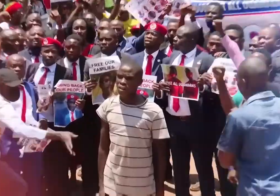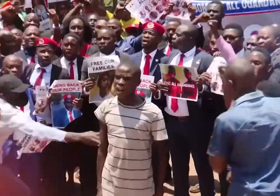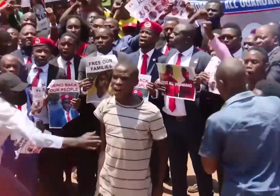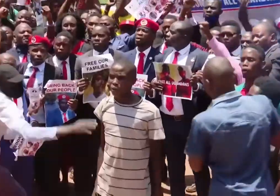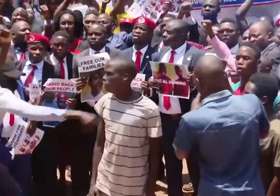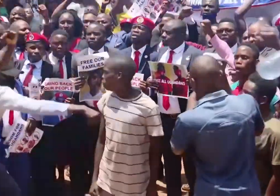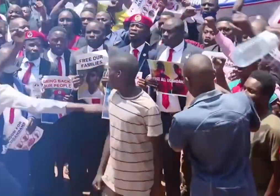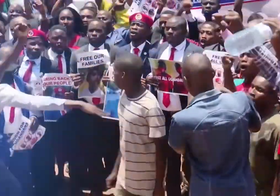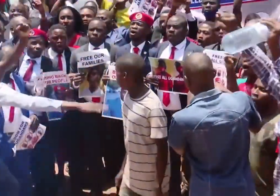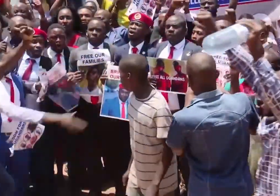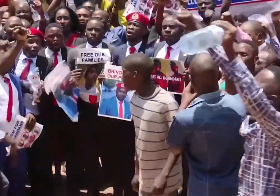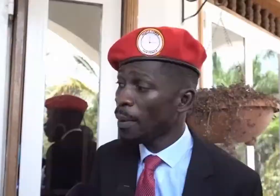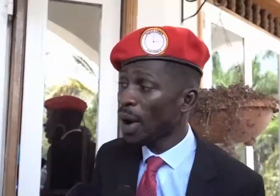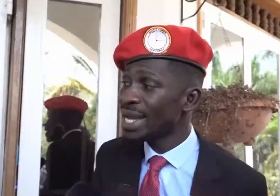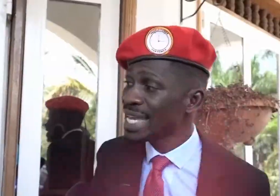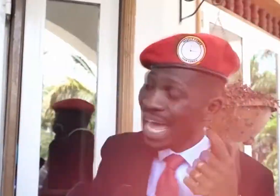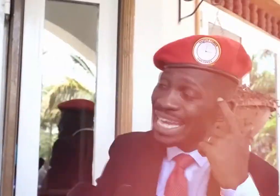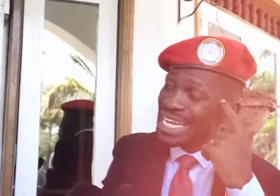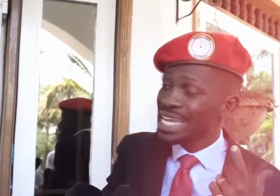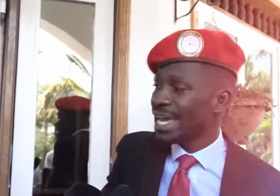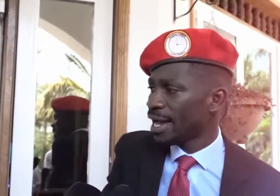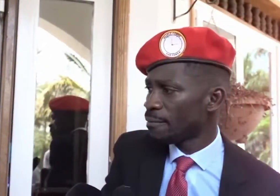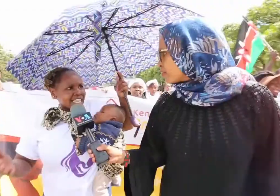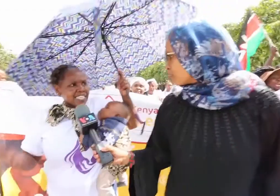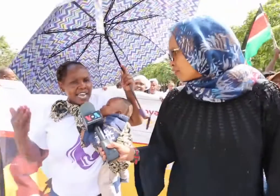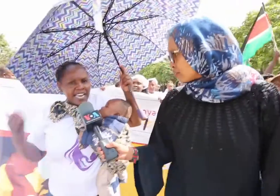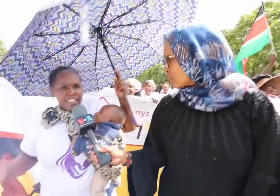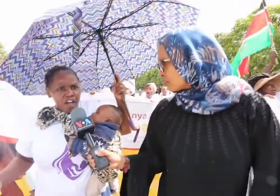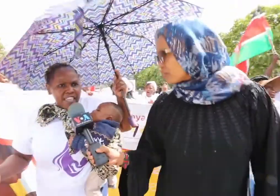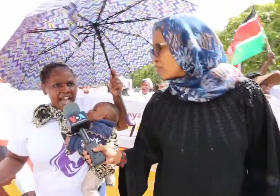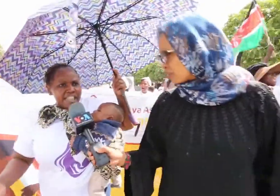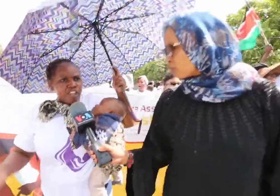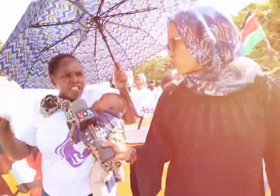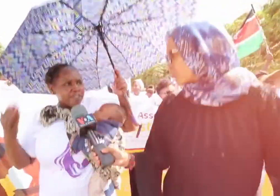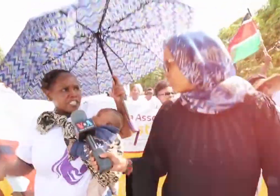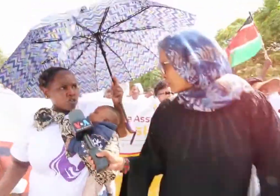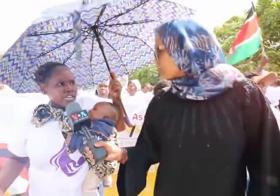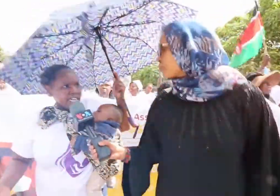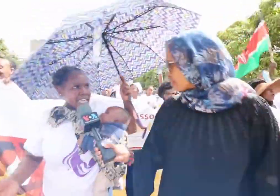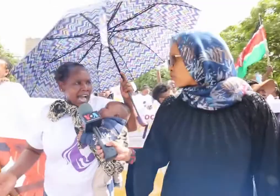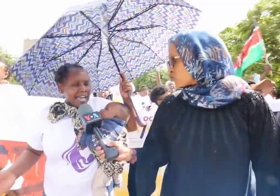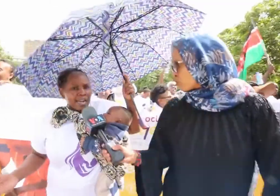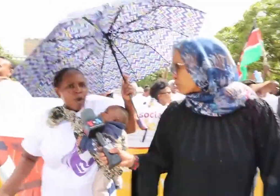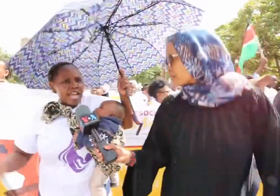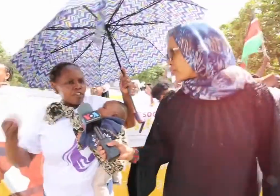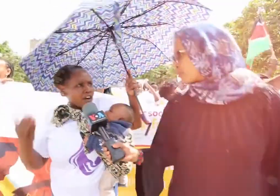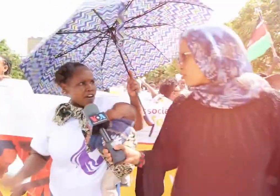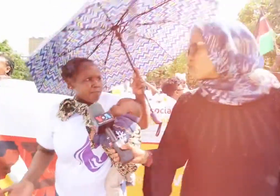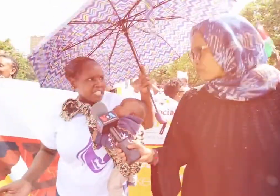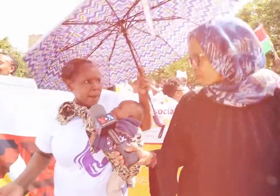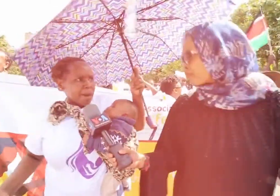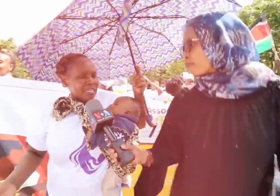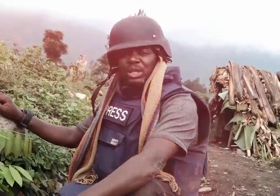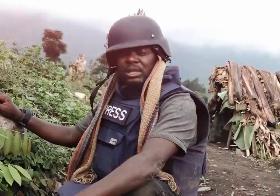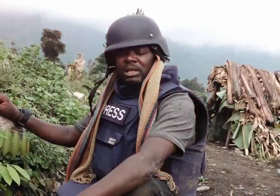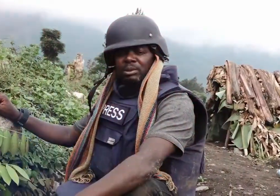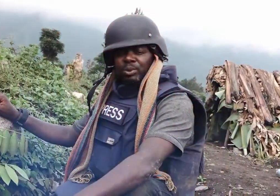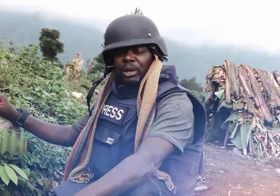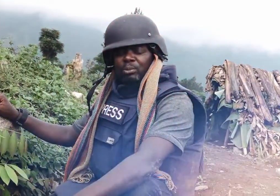Pepo pasi kukufuku. Pepo pani idea. Sazidi ananyonya, hanyonyi vizuri, anakuwa hayuko comfortable. Jeshi la Jamhuri ya